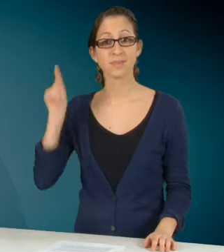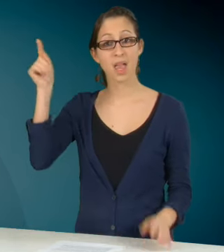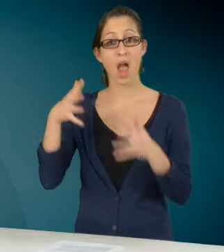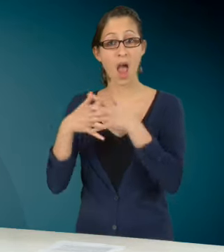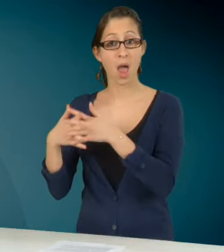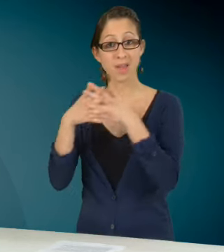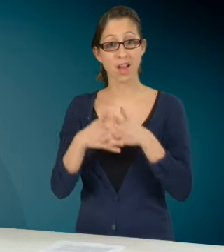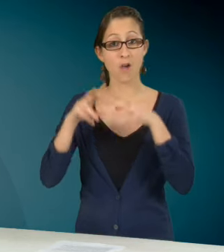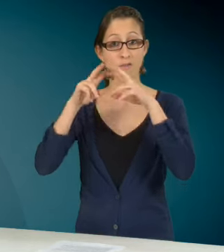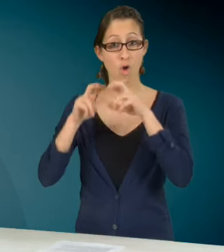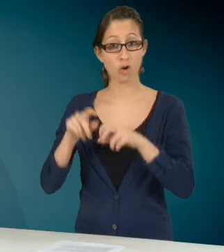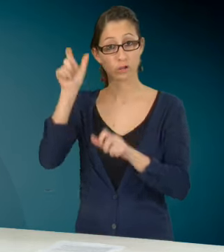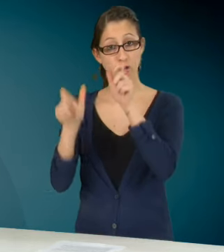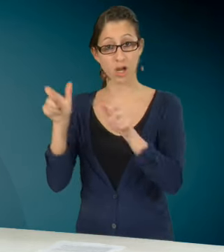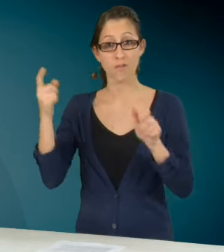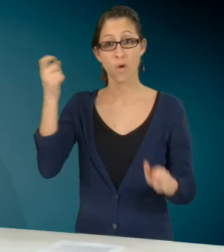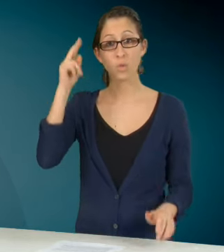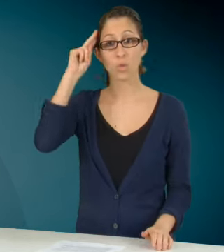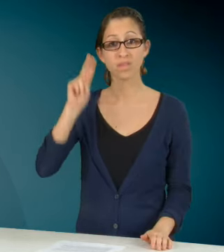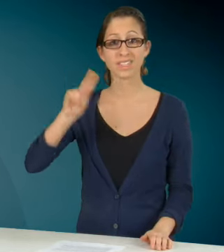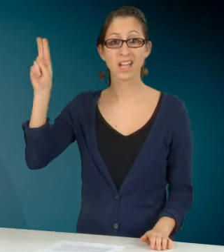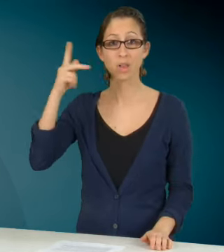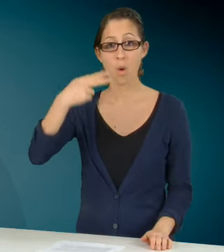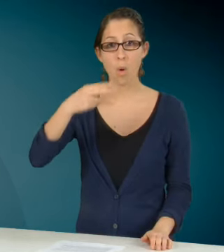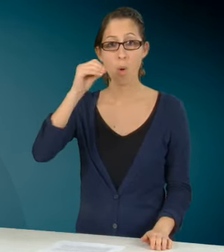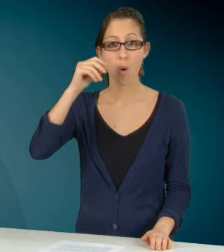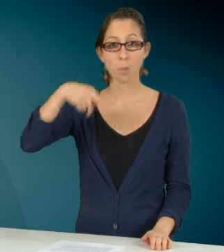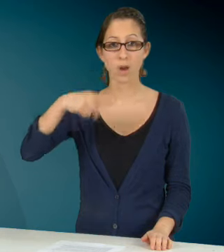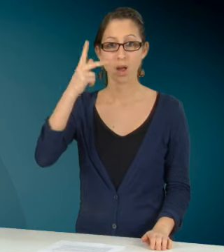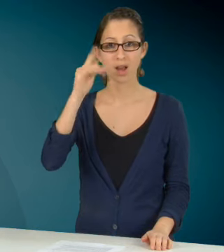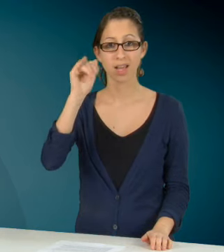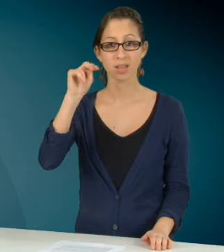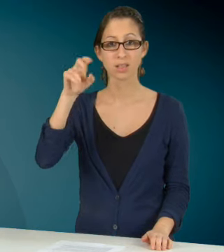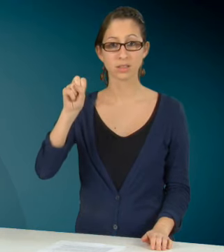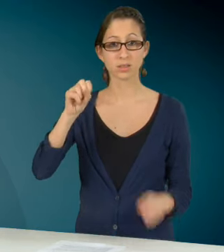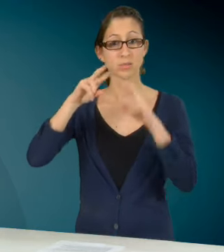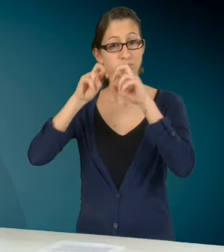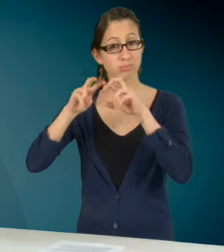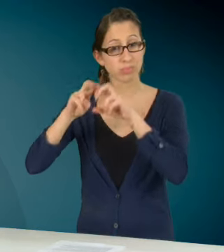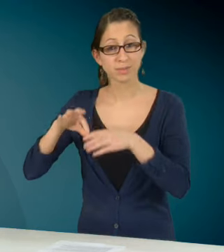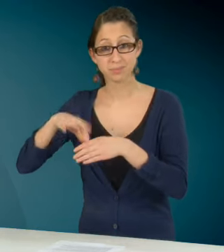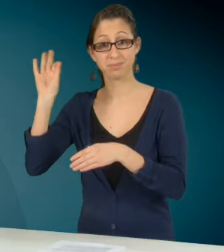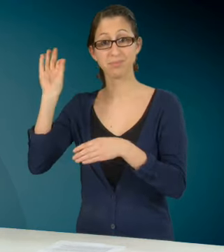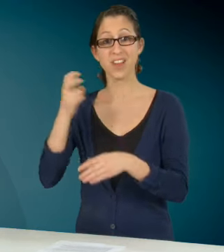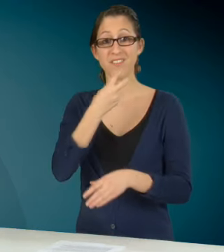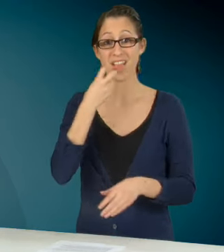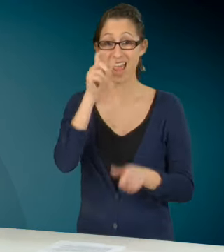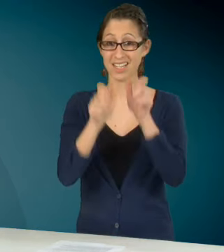in amerika haben forscher der hopkins universität herausgefunden dass bei weißen bürger mehr